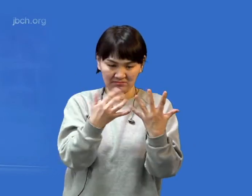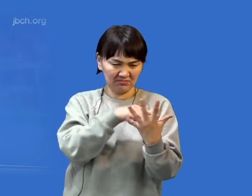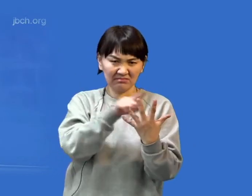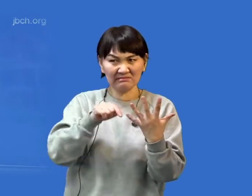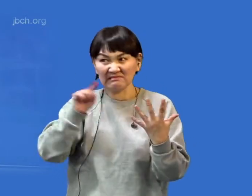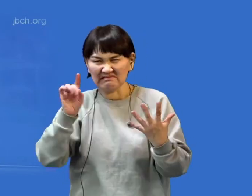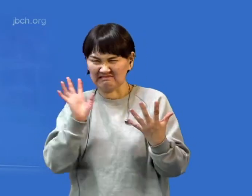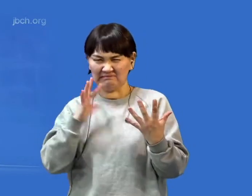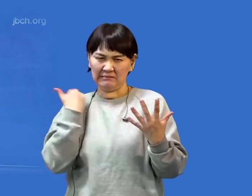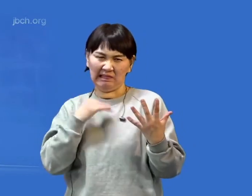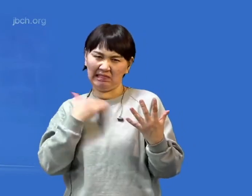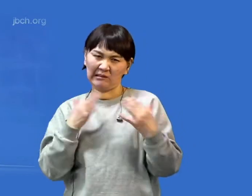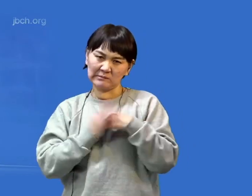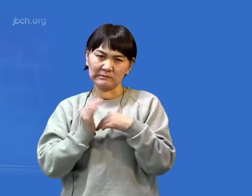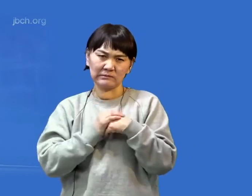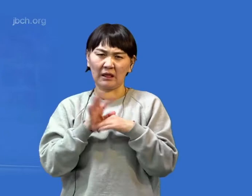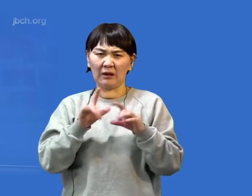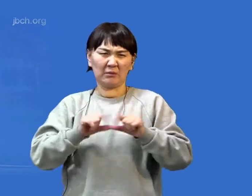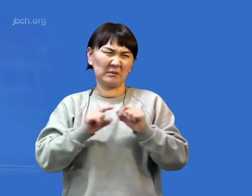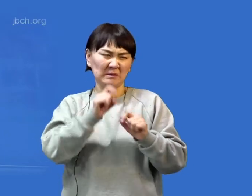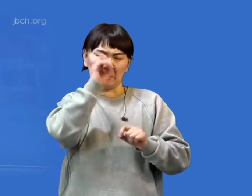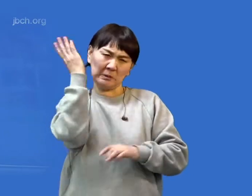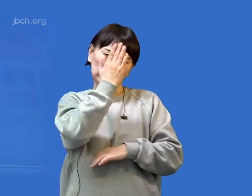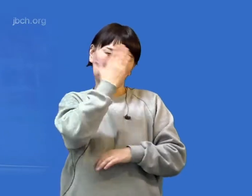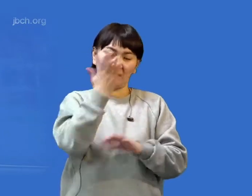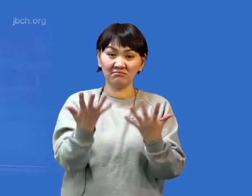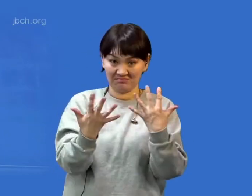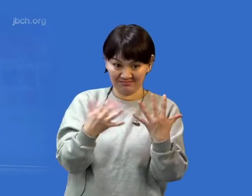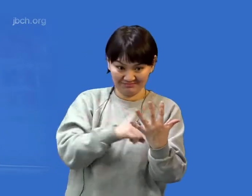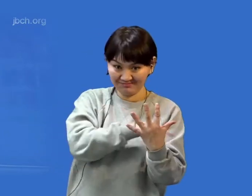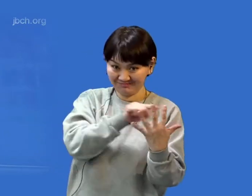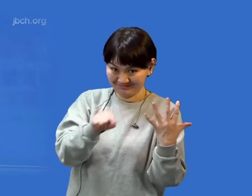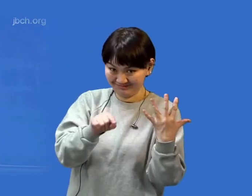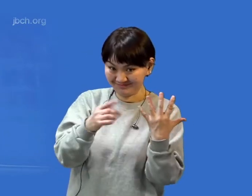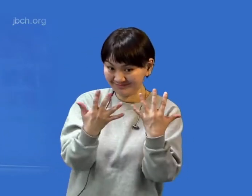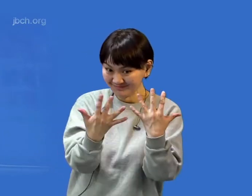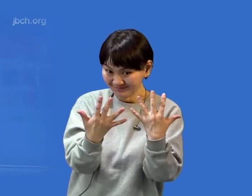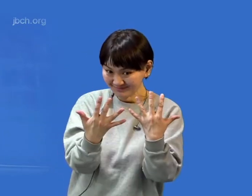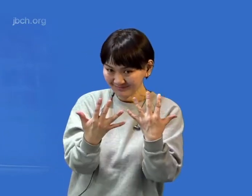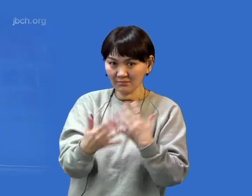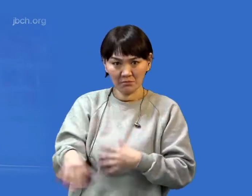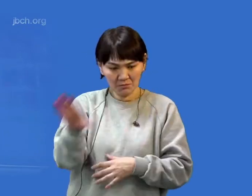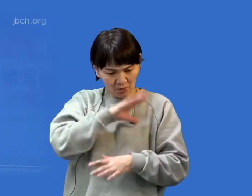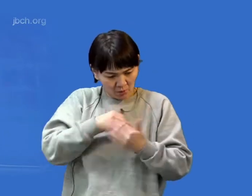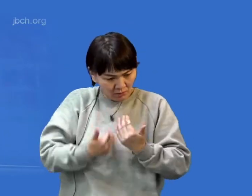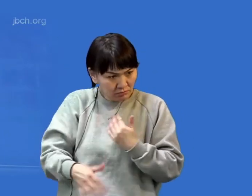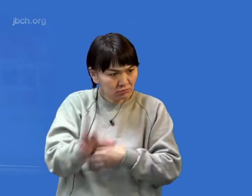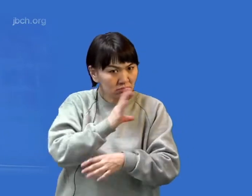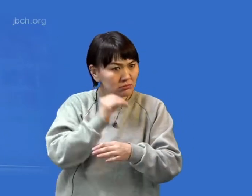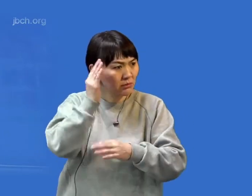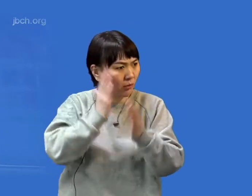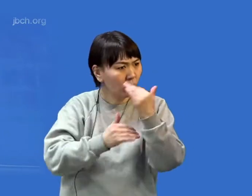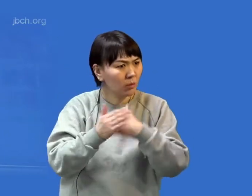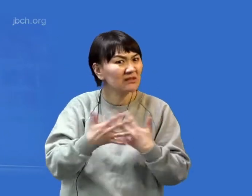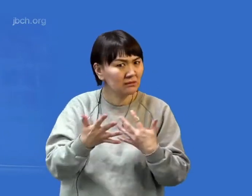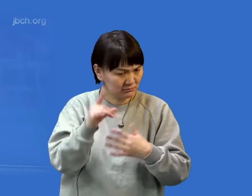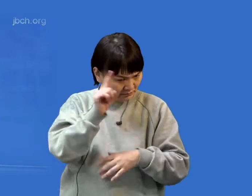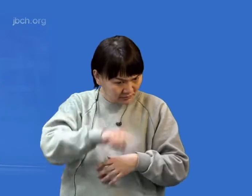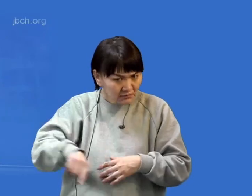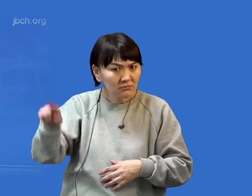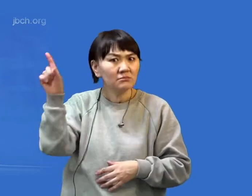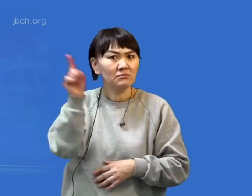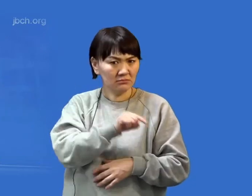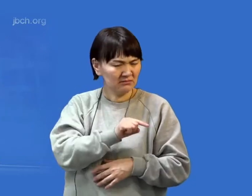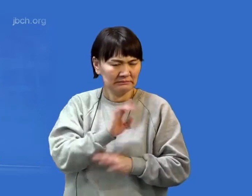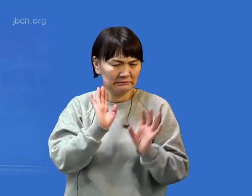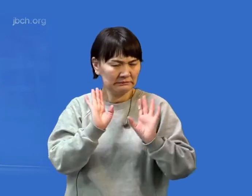Тийм байх боломжгүй. Одоо чамааг Египт рүү буцацгаа гэсэн. Бид болон бидний үр хүүхдүүд бүгд өхөж болохгүй үстэй гэсэн. Йошуа,